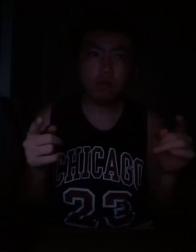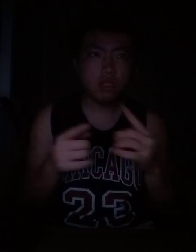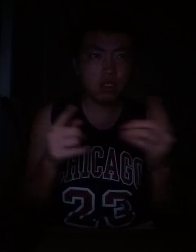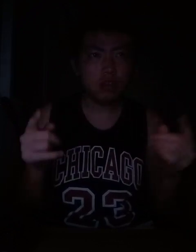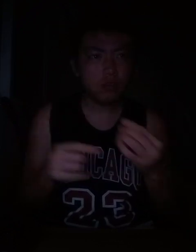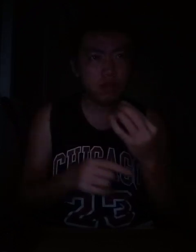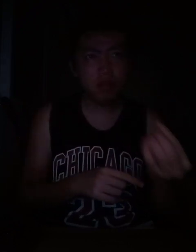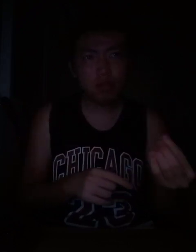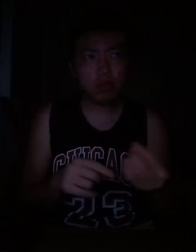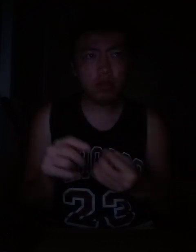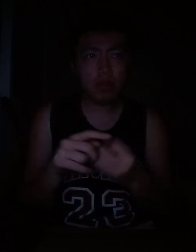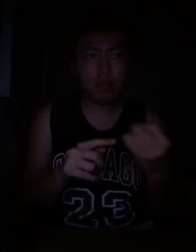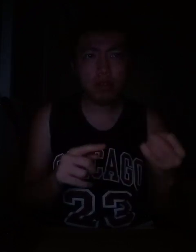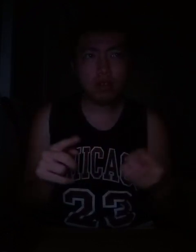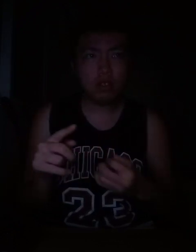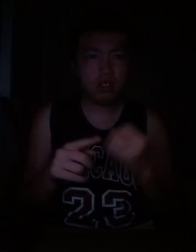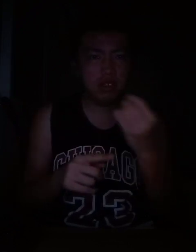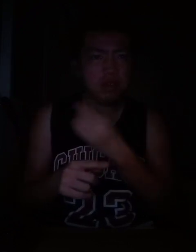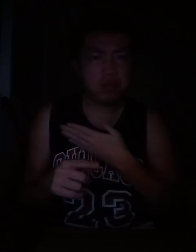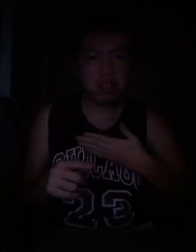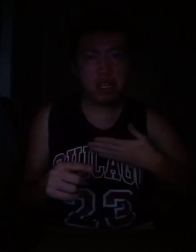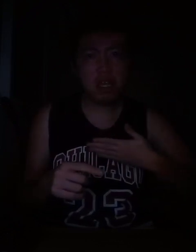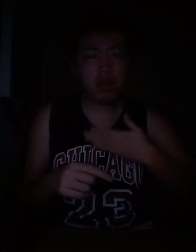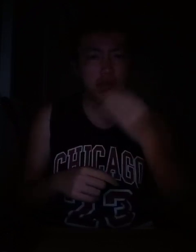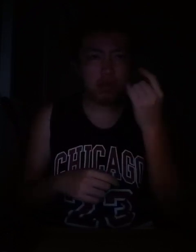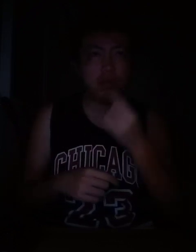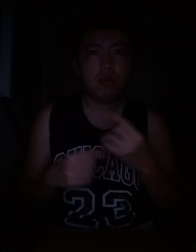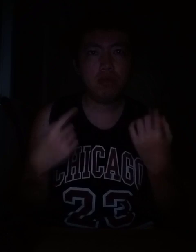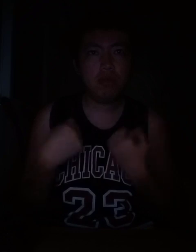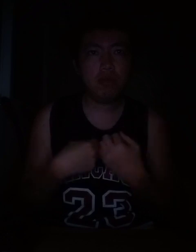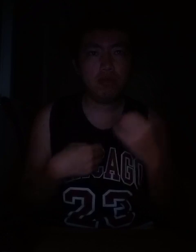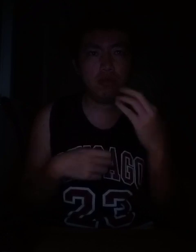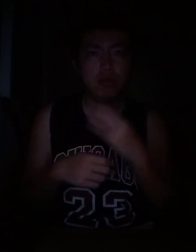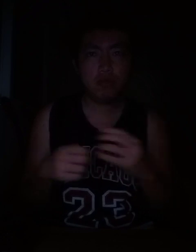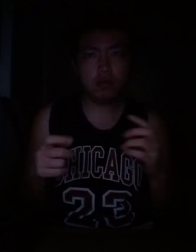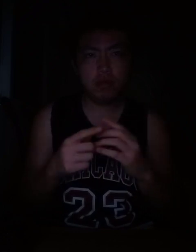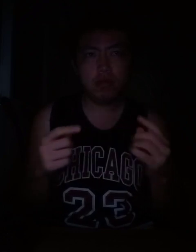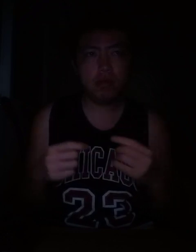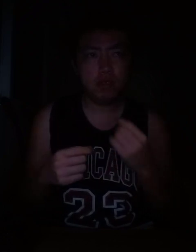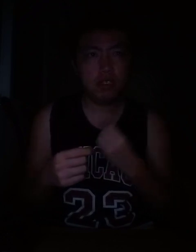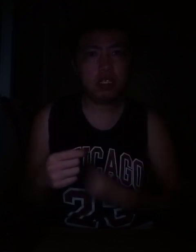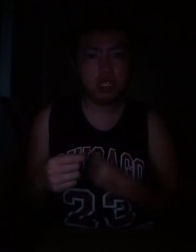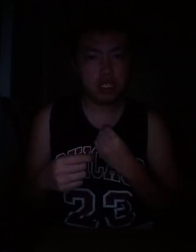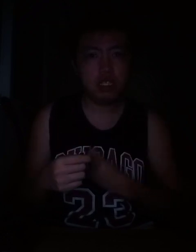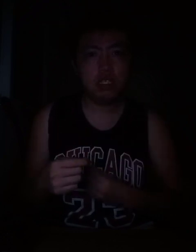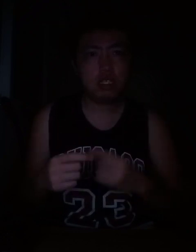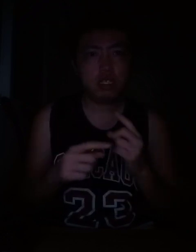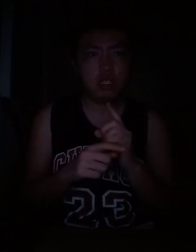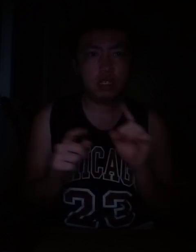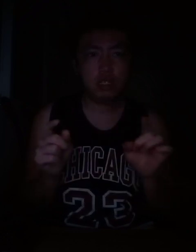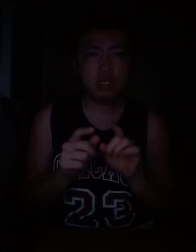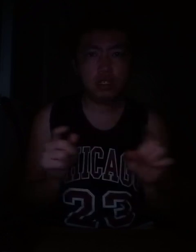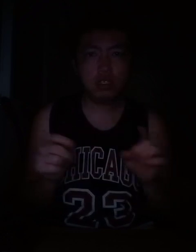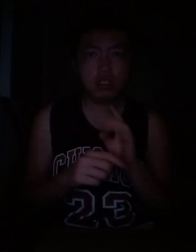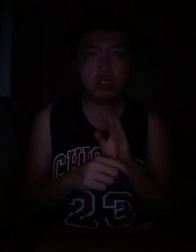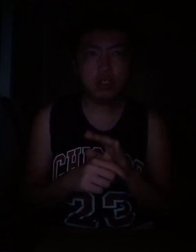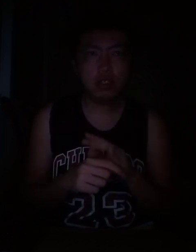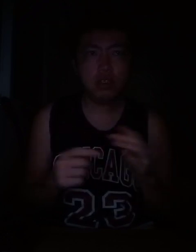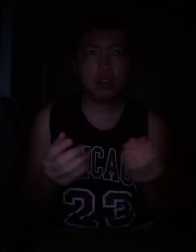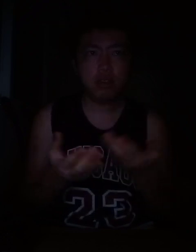묵살하면서 해병대의 빨간 옷이 잘 보이게 잠수복의 지퍼는 내리라고 지시했던 것으로 파악됐습니다. 윤동빈